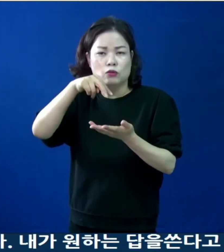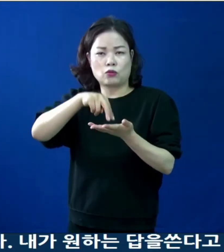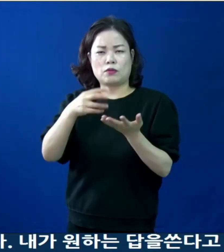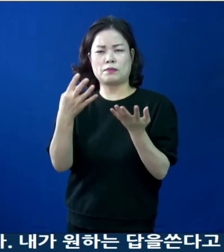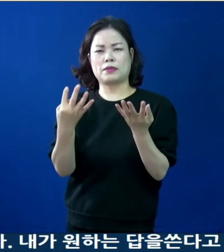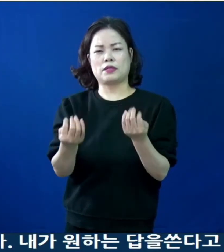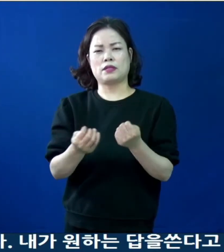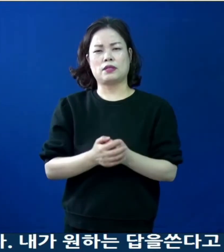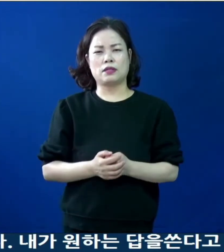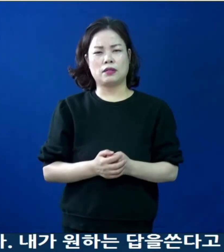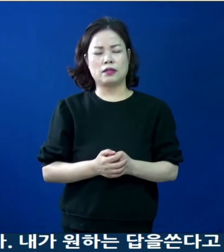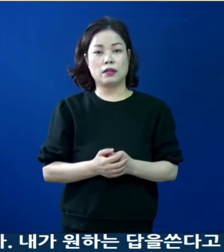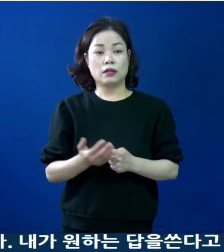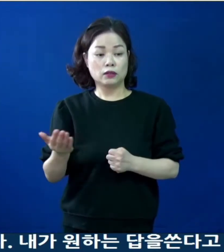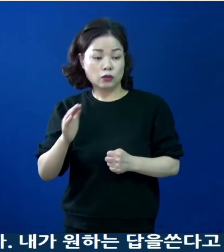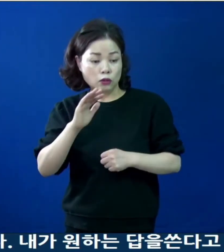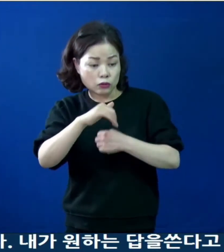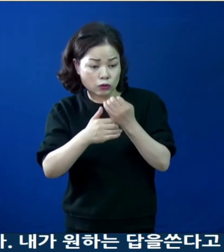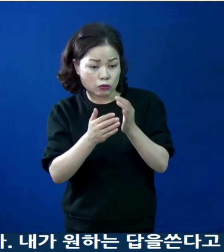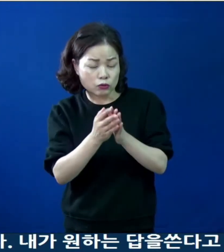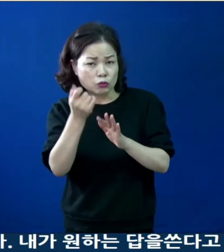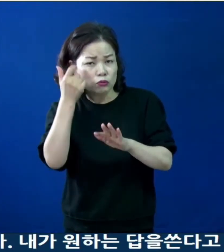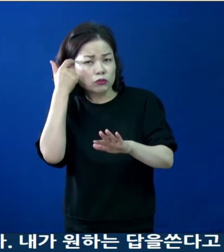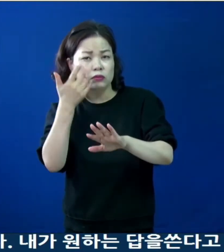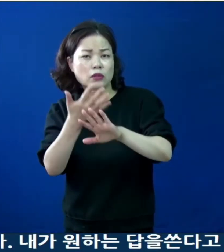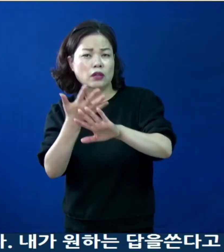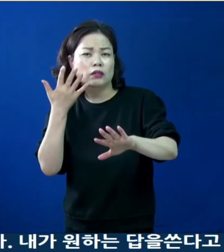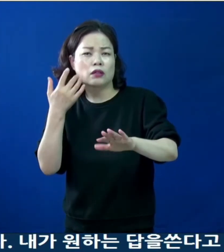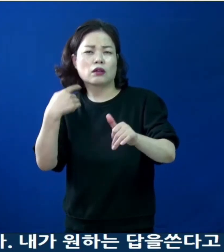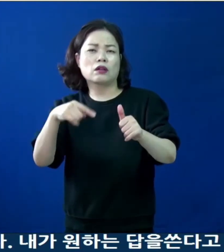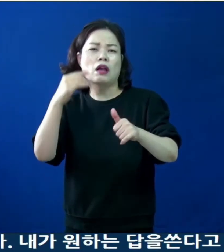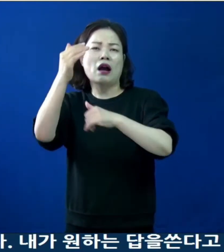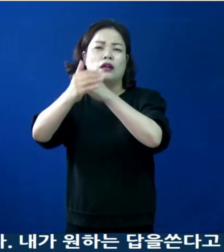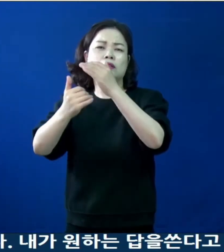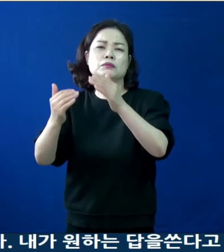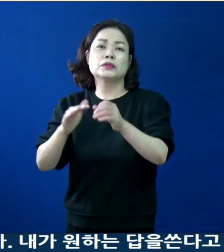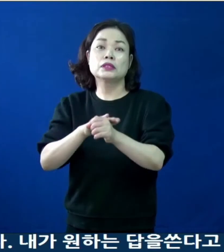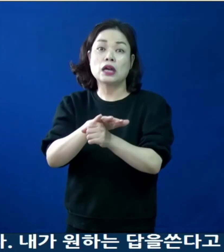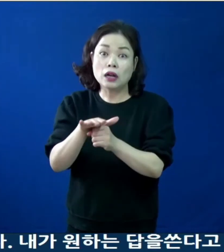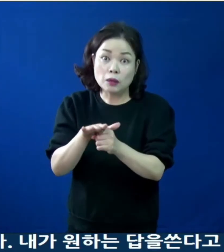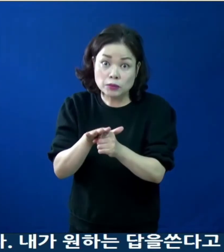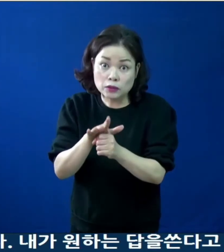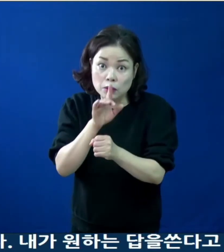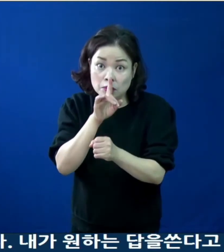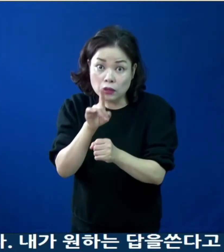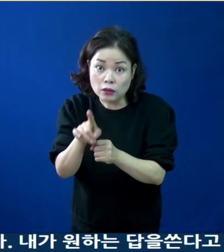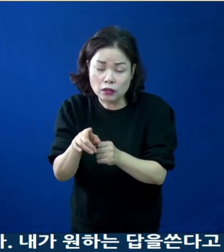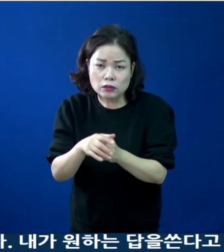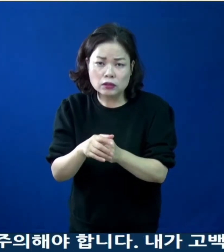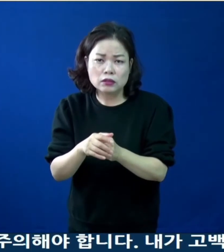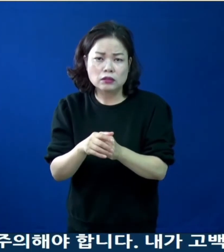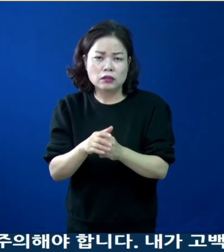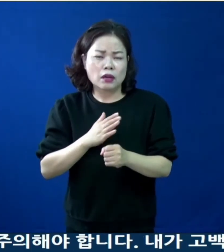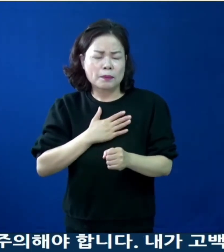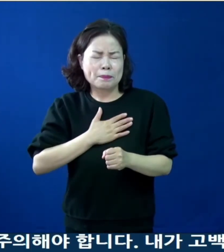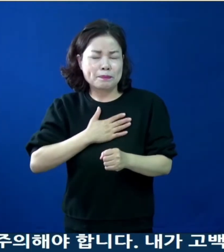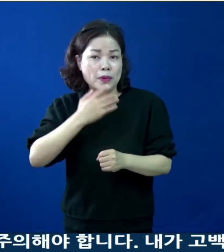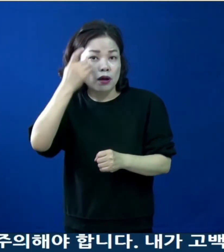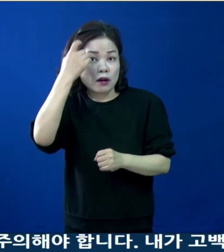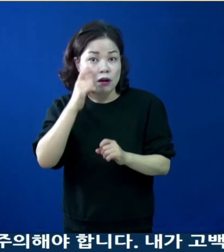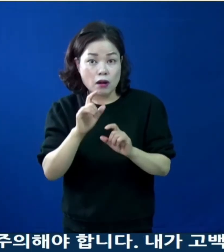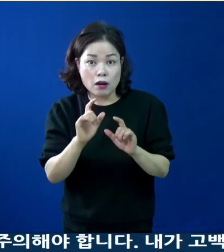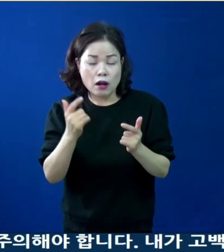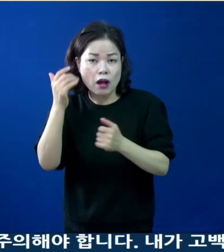많습니다. 그러나 성경은 조금 다르게 가르쳐요. 하나님 사랑합니다 라고 말하는 것은 감정으로 느끼는 것이